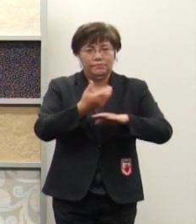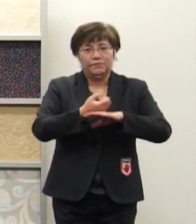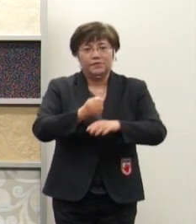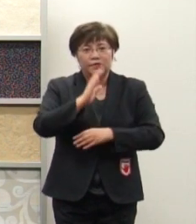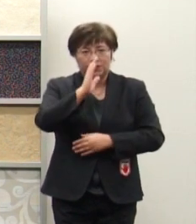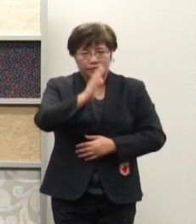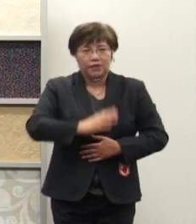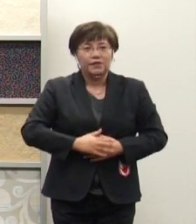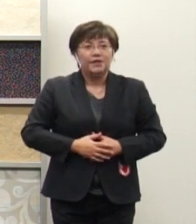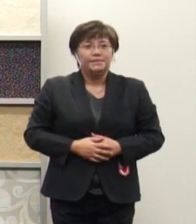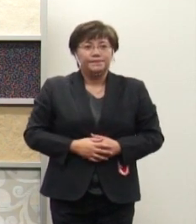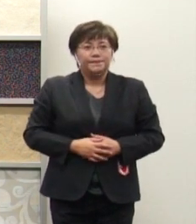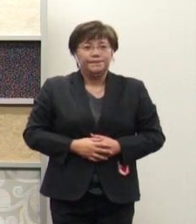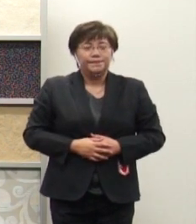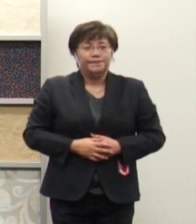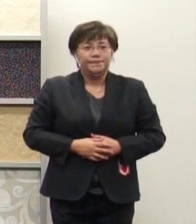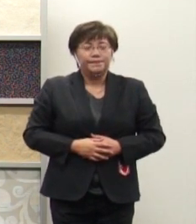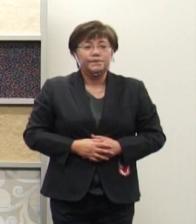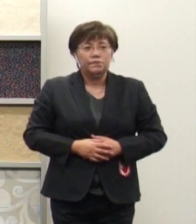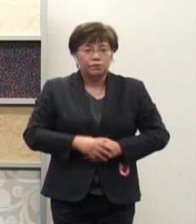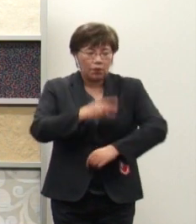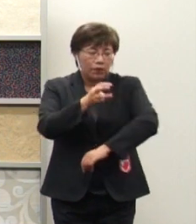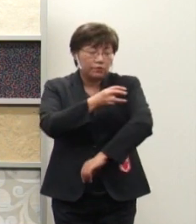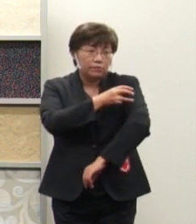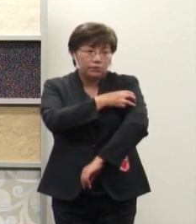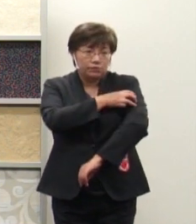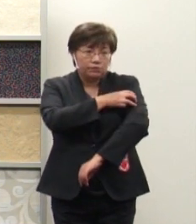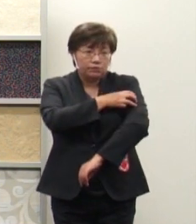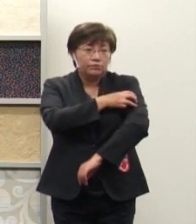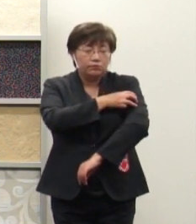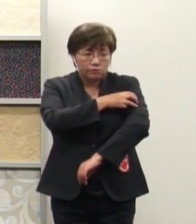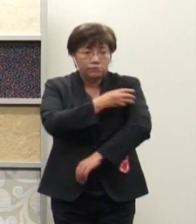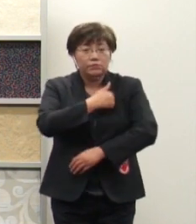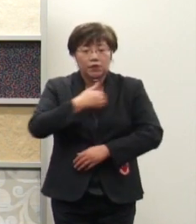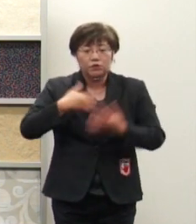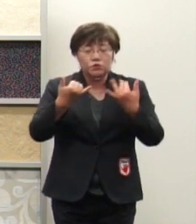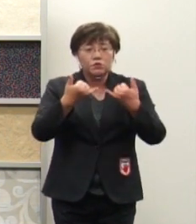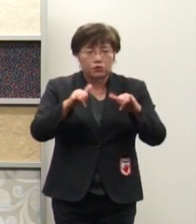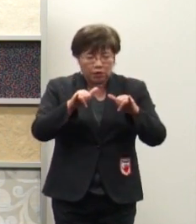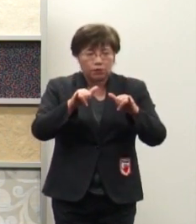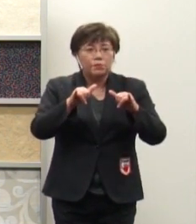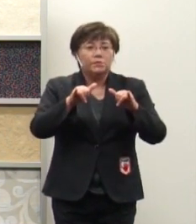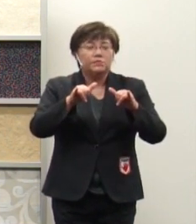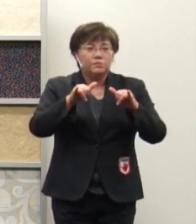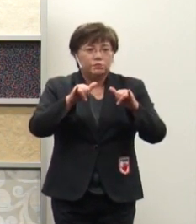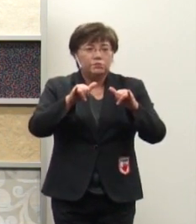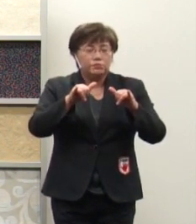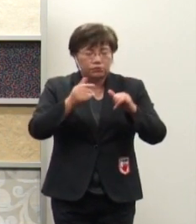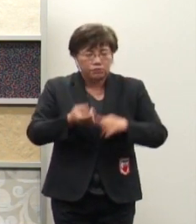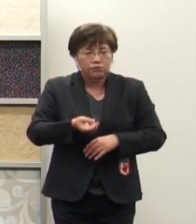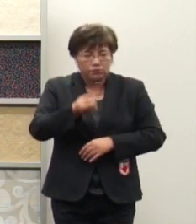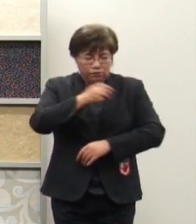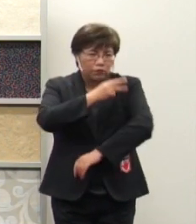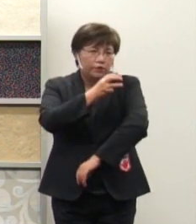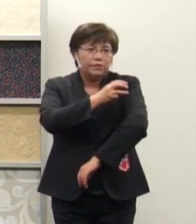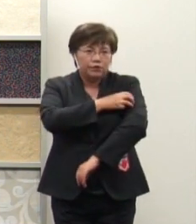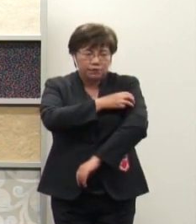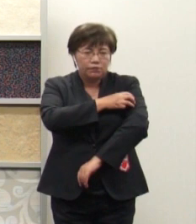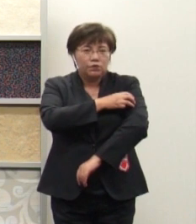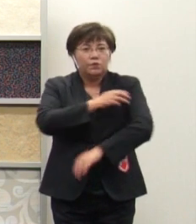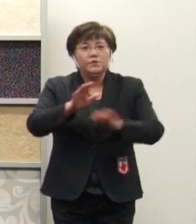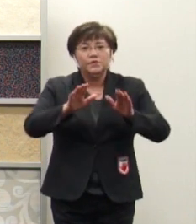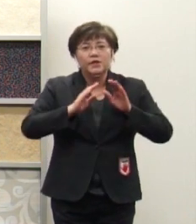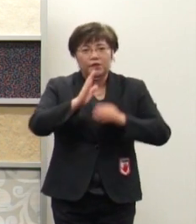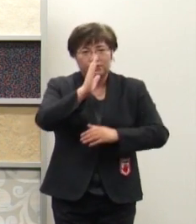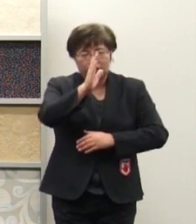と、そしてワクチン接種が可能となった方から速やかに接種を受けていただくこと、この2点